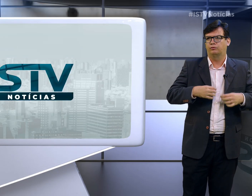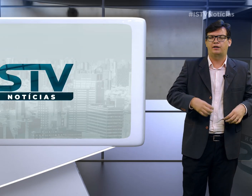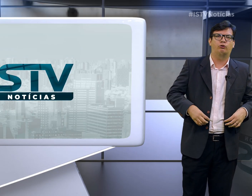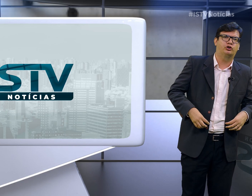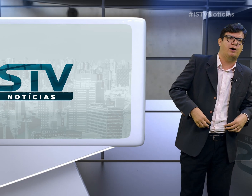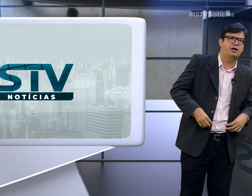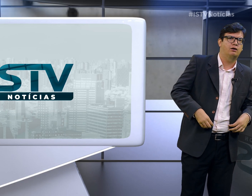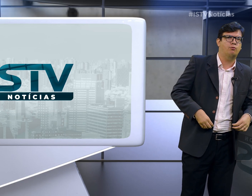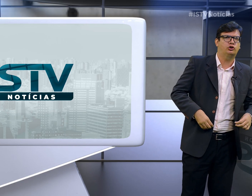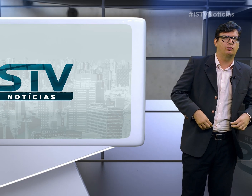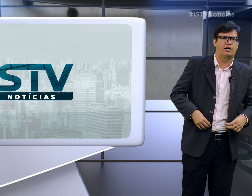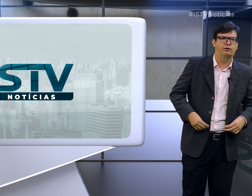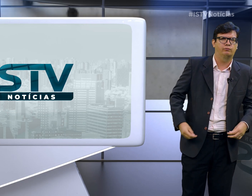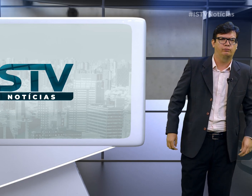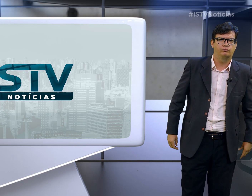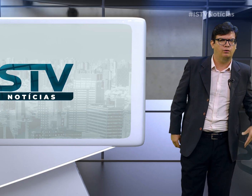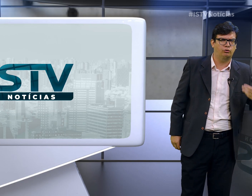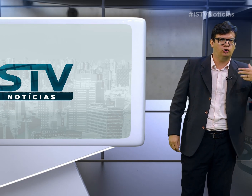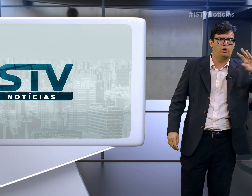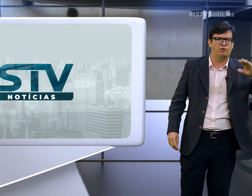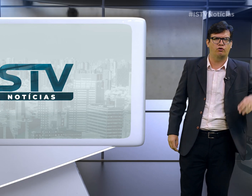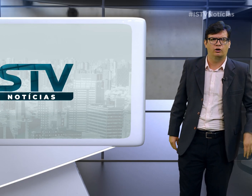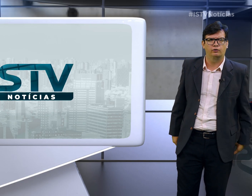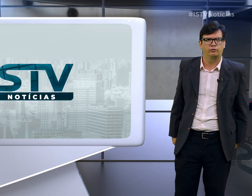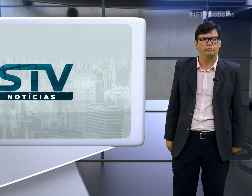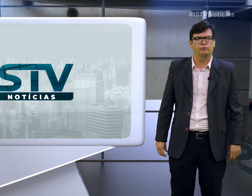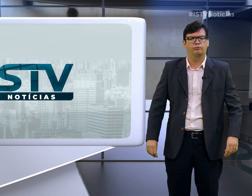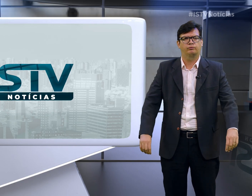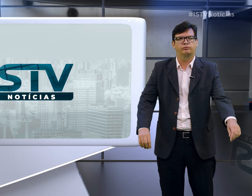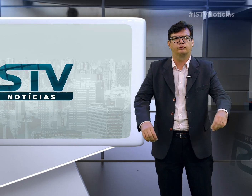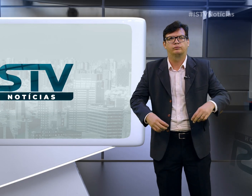Quer continuar? Vamos continuar numa só.